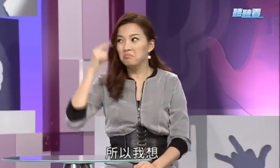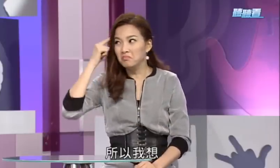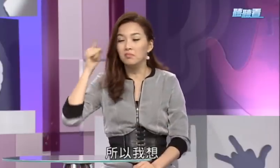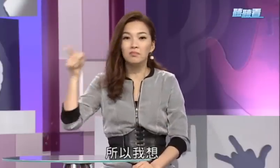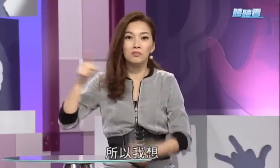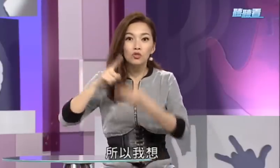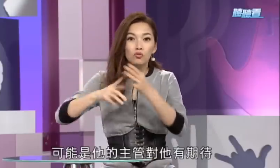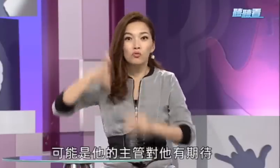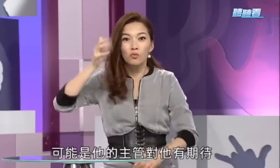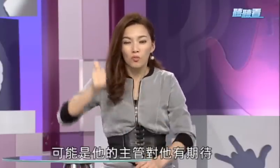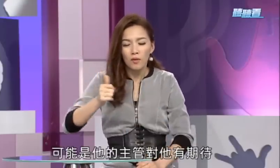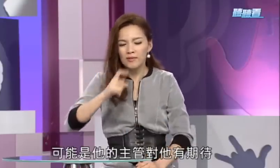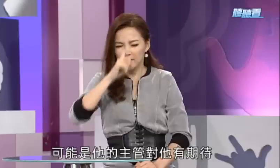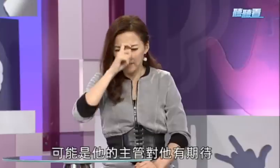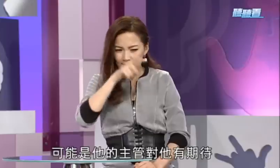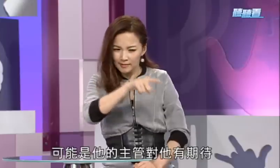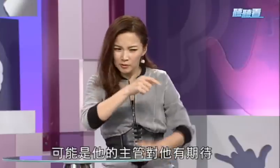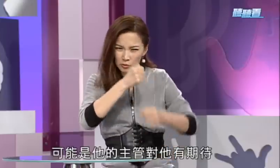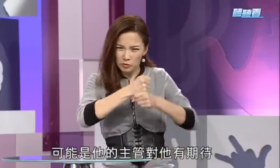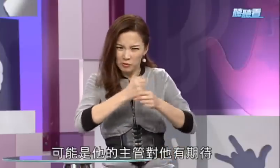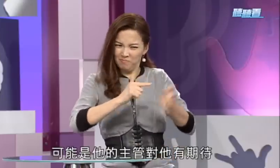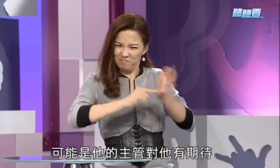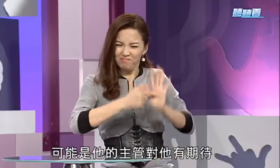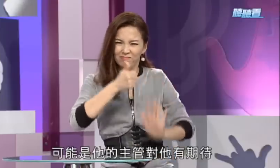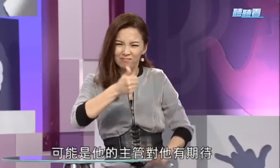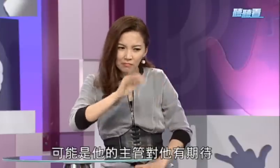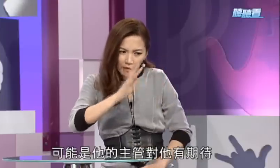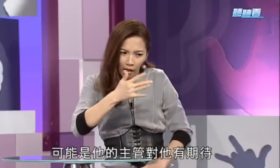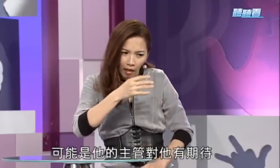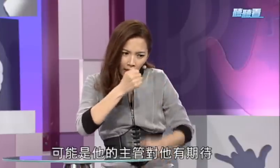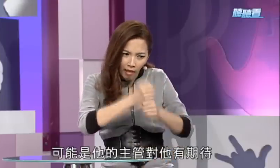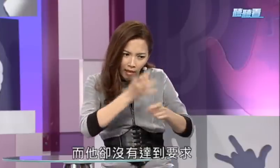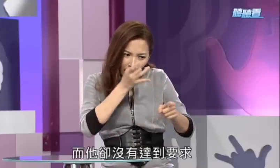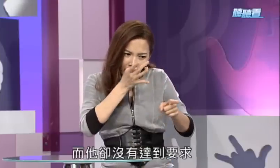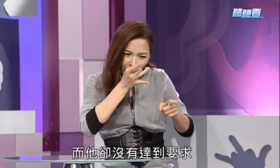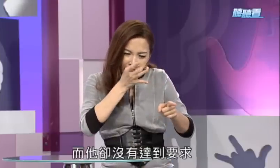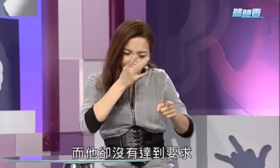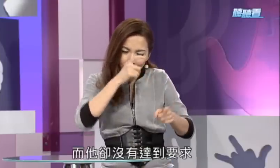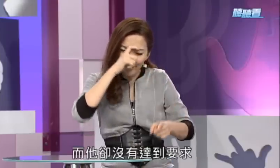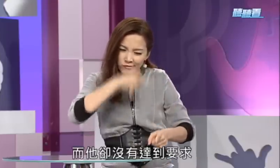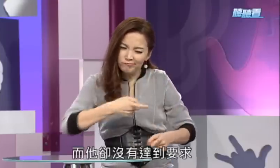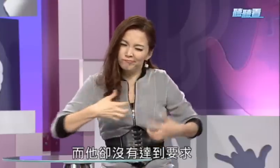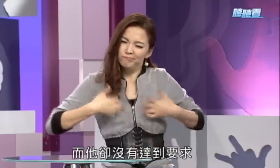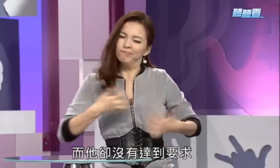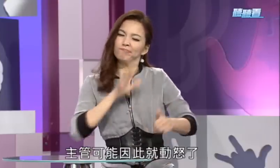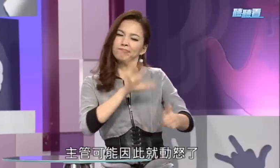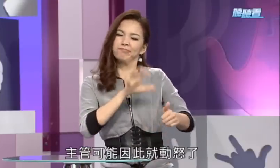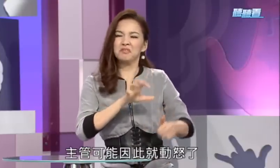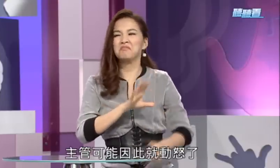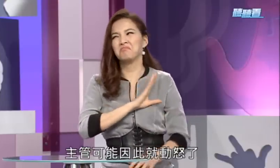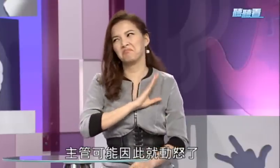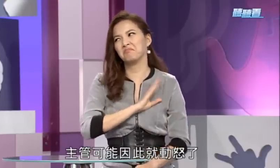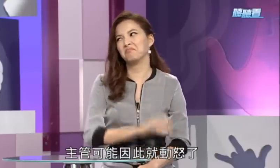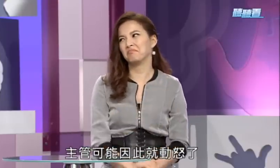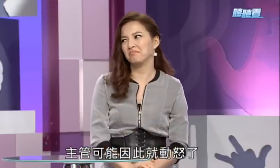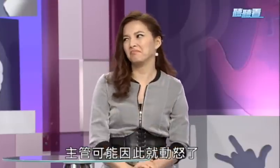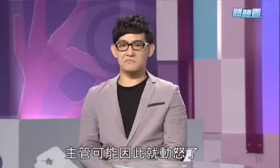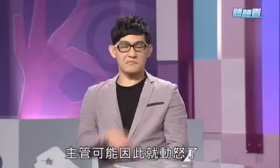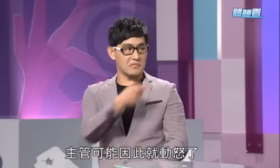我想，可能是他的主管对他有期待，而他却没有达到要求，主管可能因此就动怒